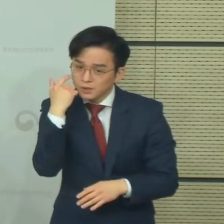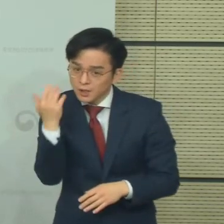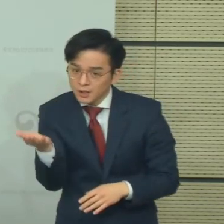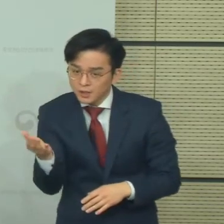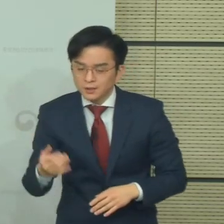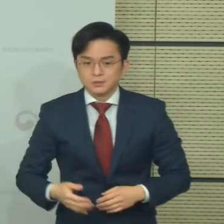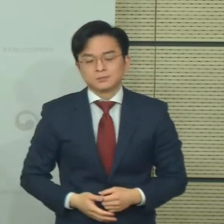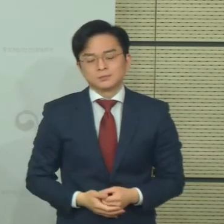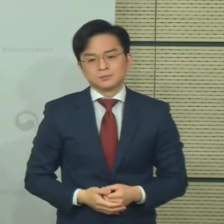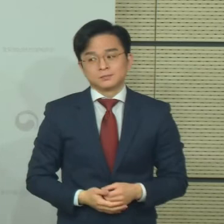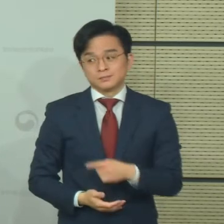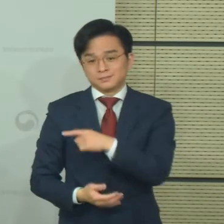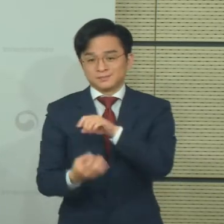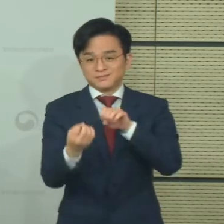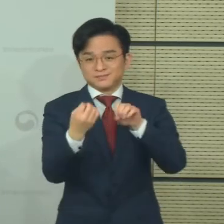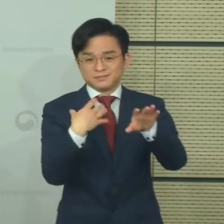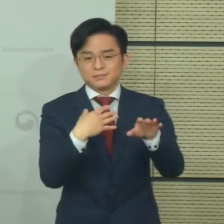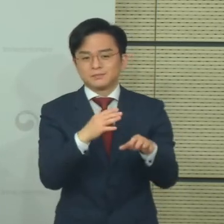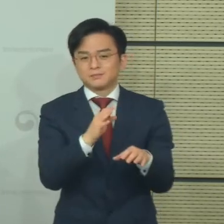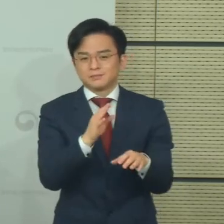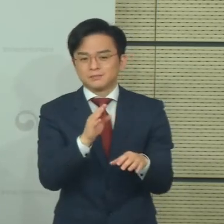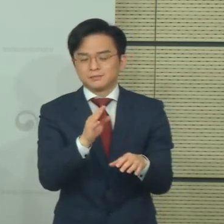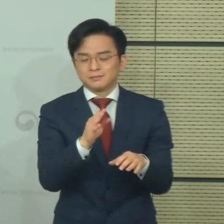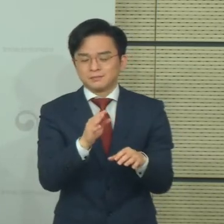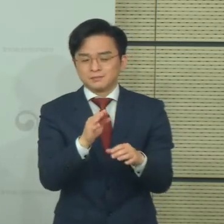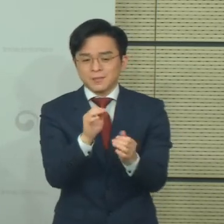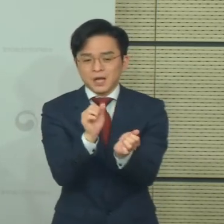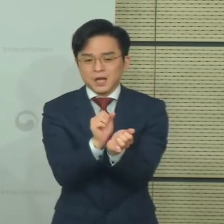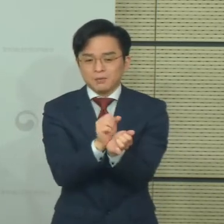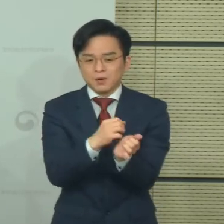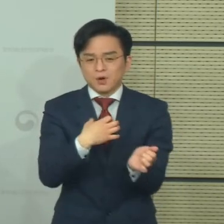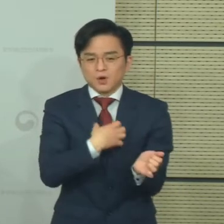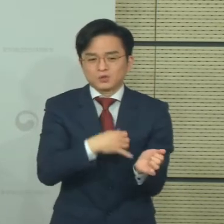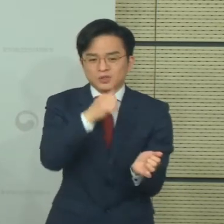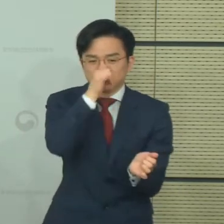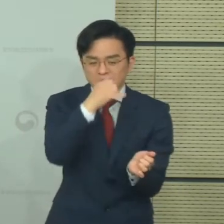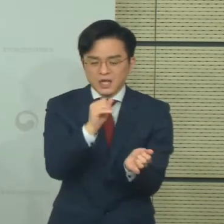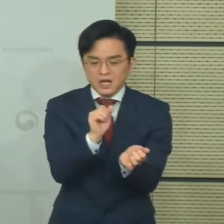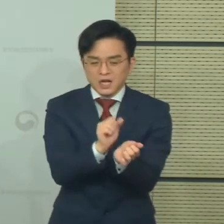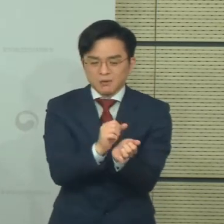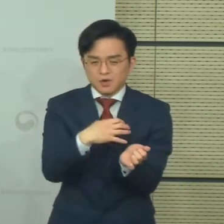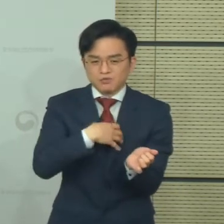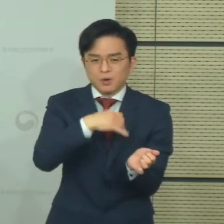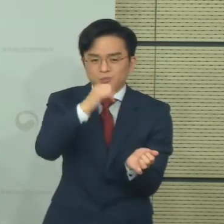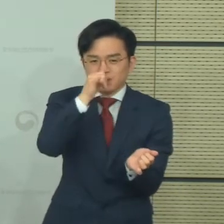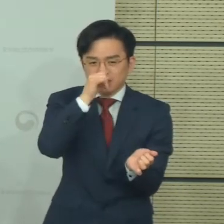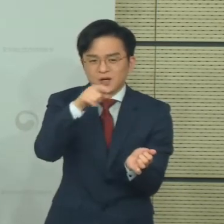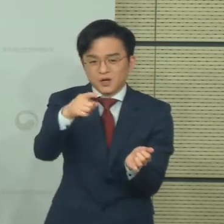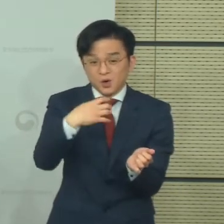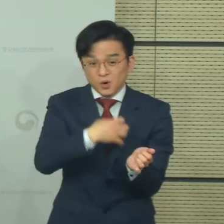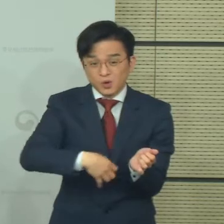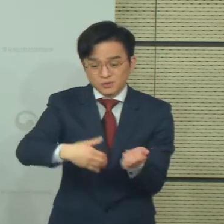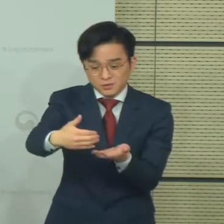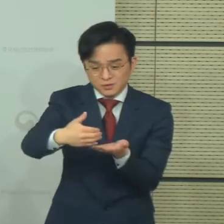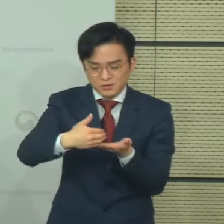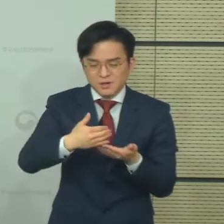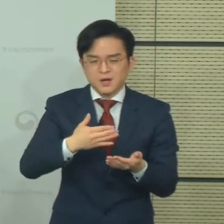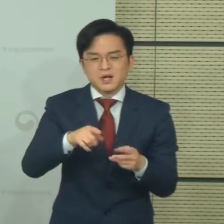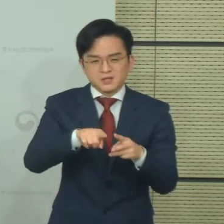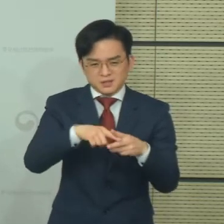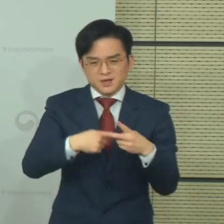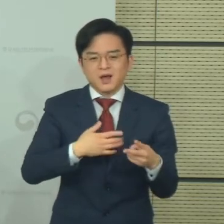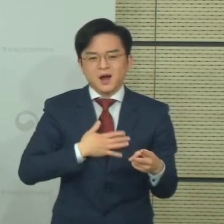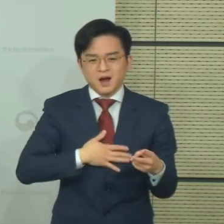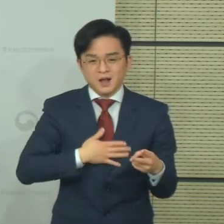부분은 감염의 우려가 있다라는 이야기가 있을 수는 있지만 저희가 그런 어떤 감염의 우려가